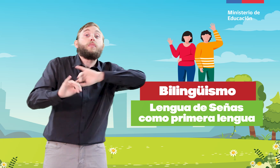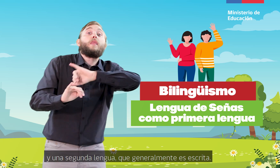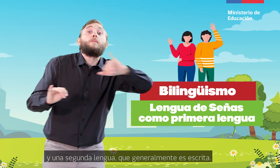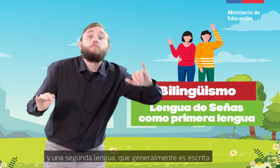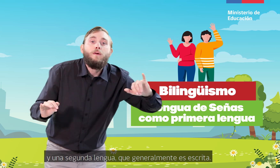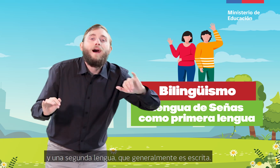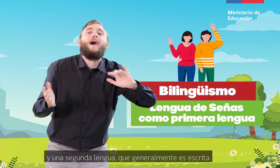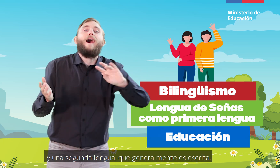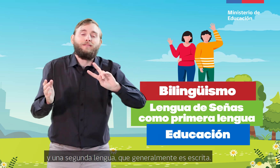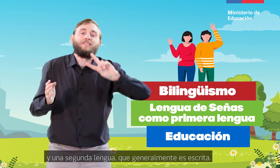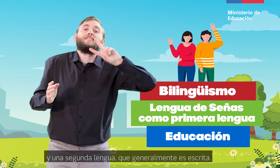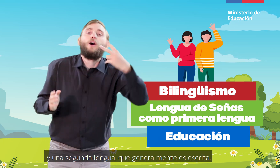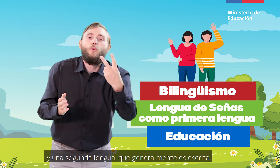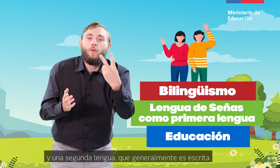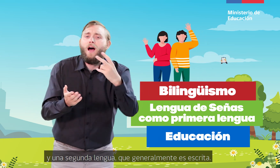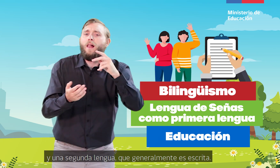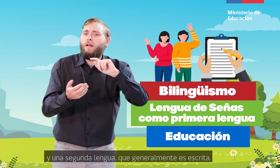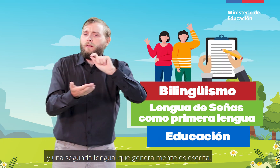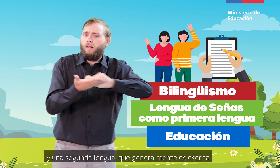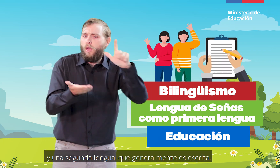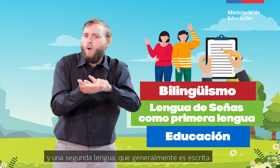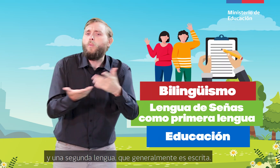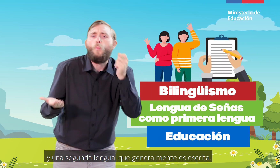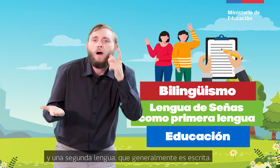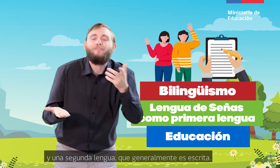y una segunda lengua, que generalmente es escrita.